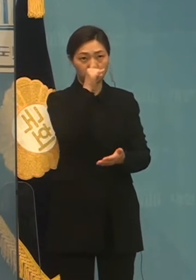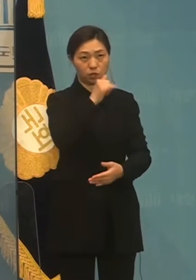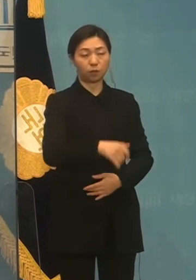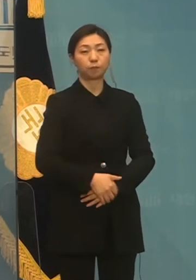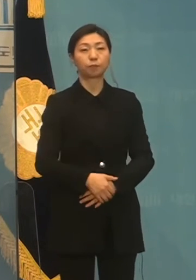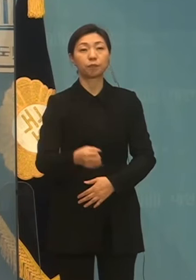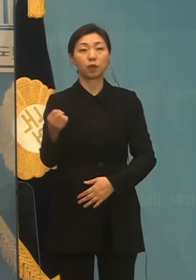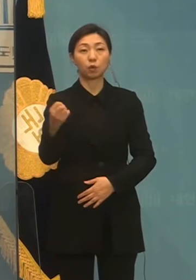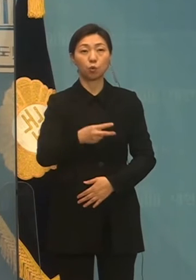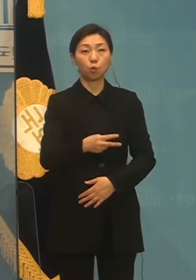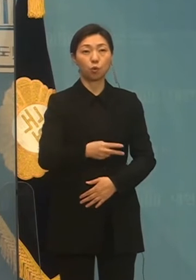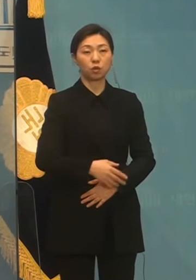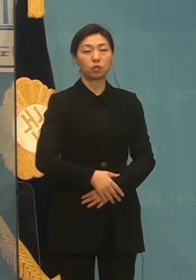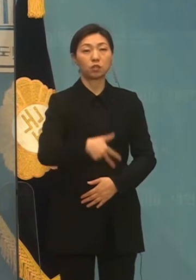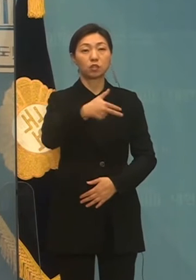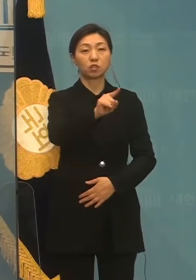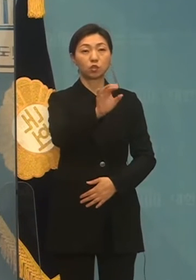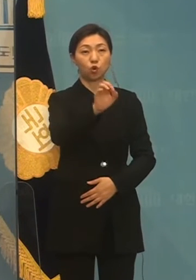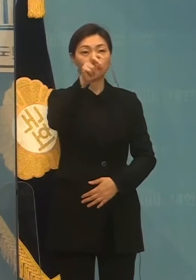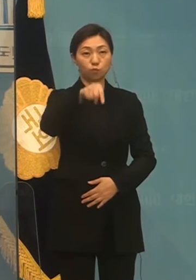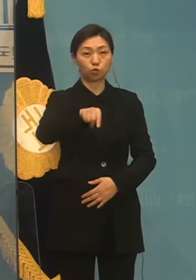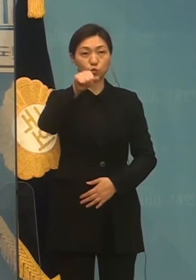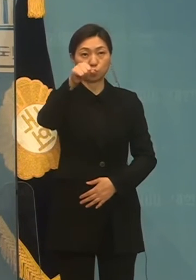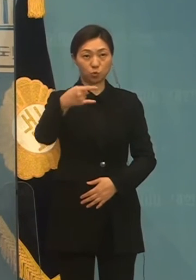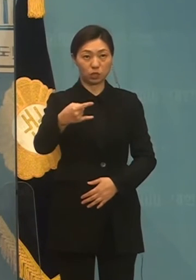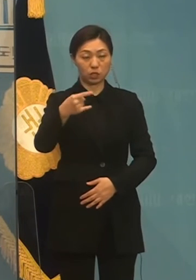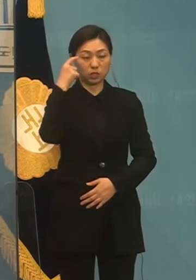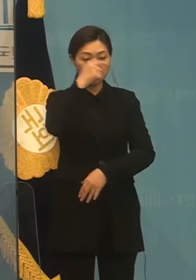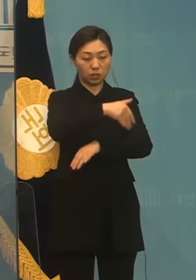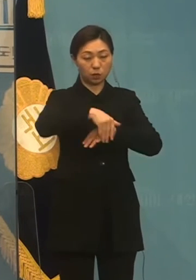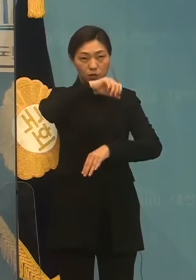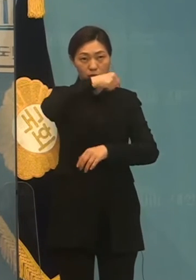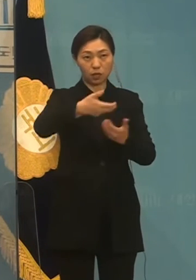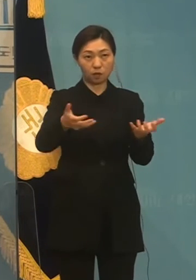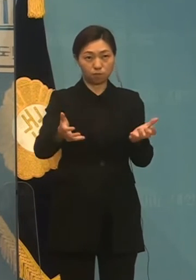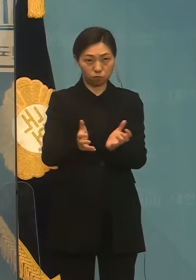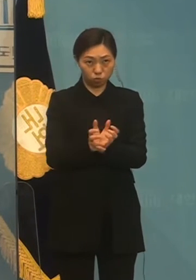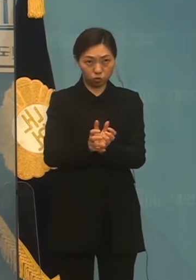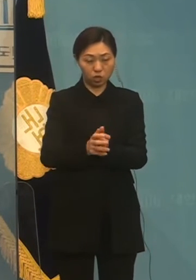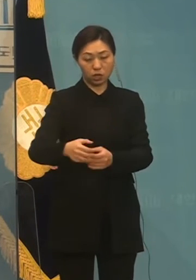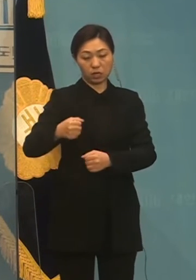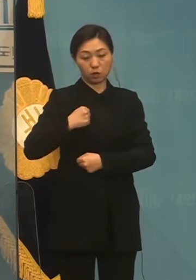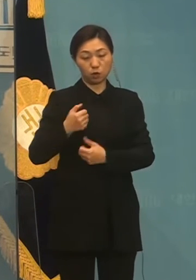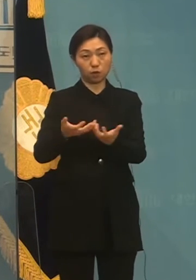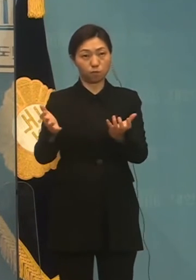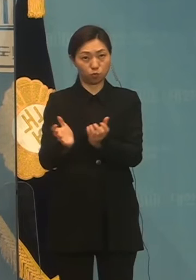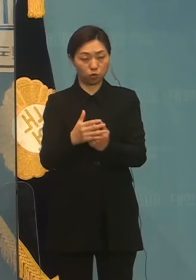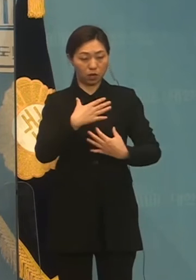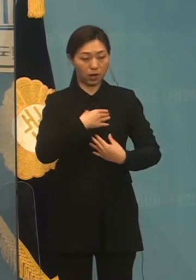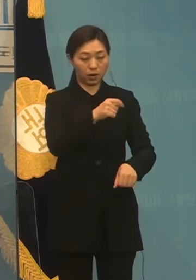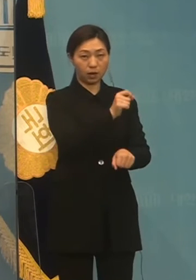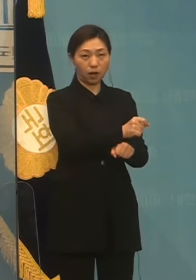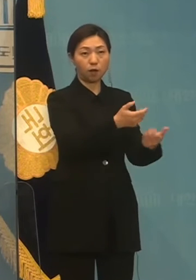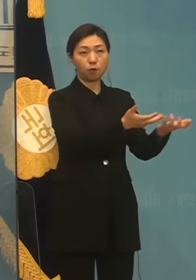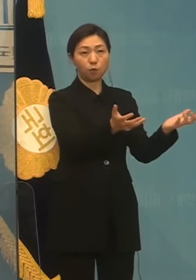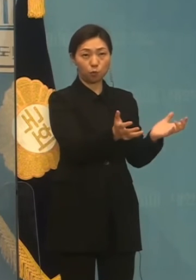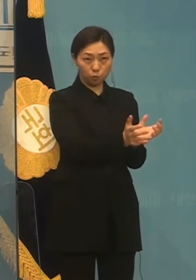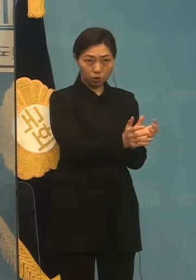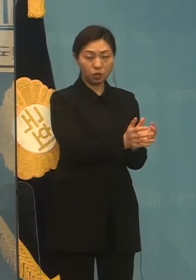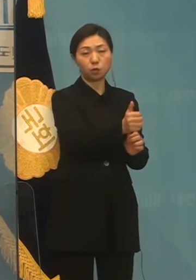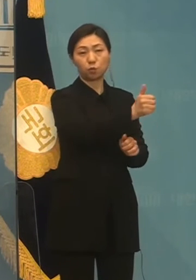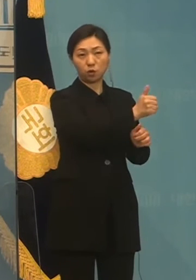아울러 정무위, 기재위, 국방위, 행안위,